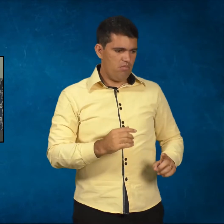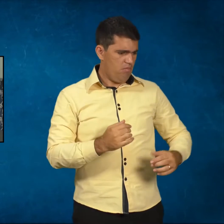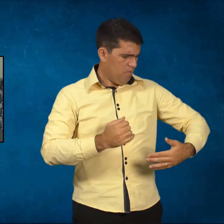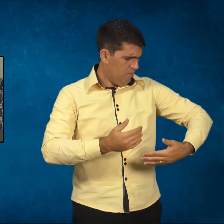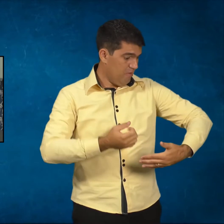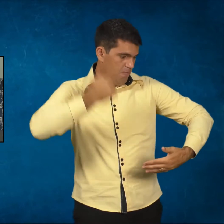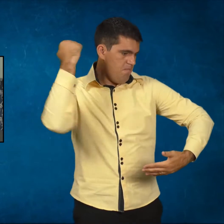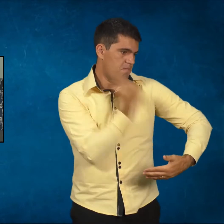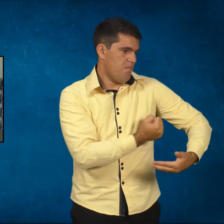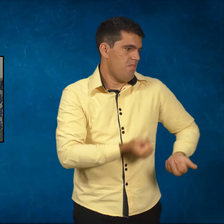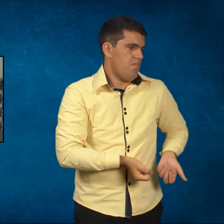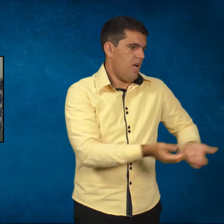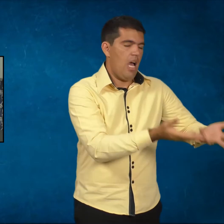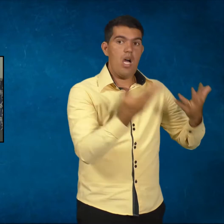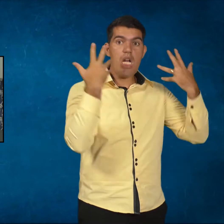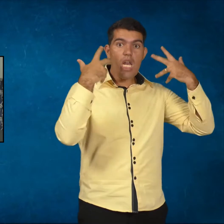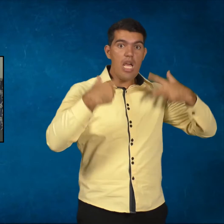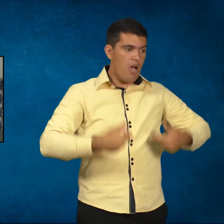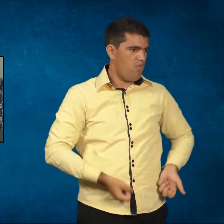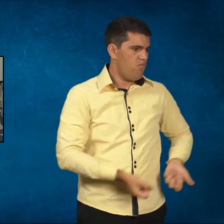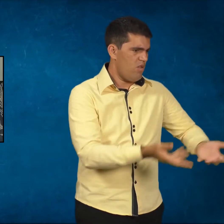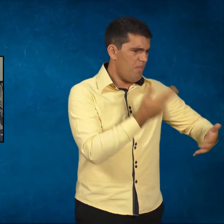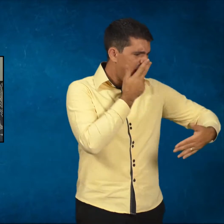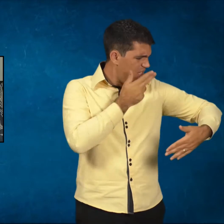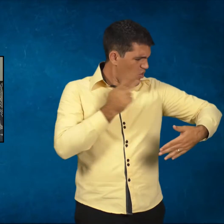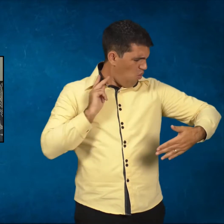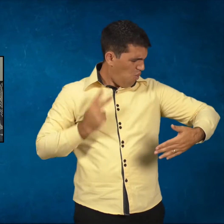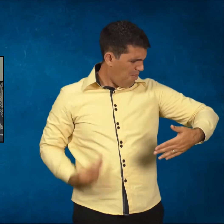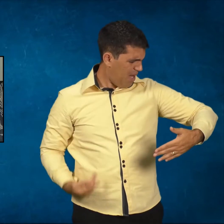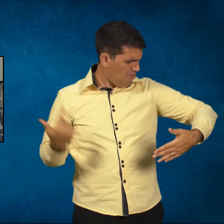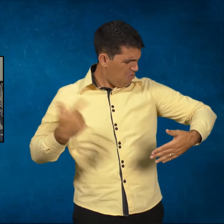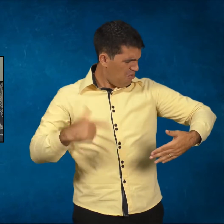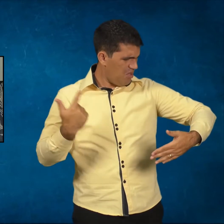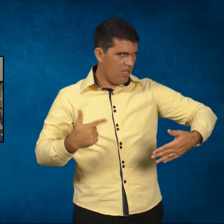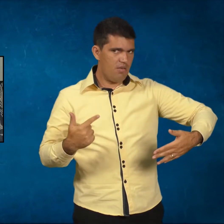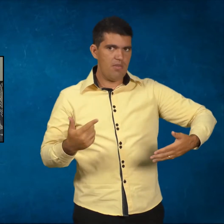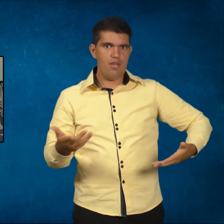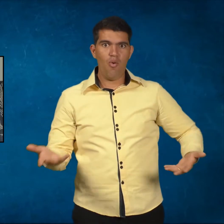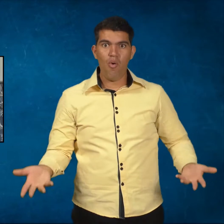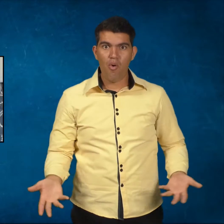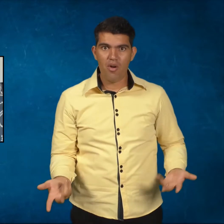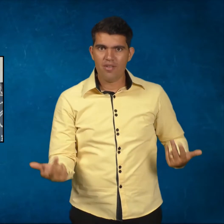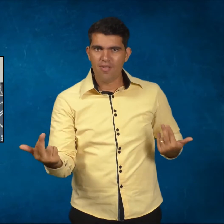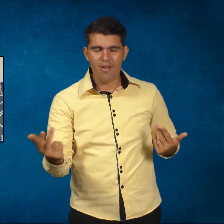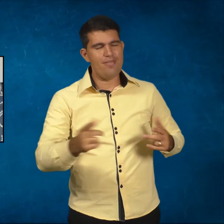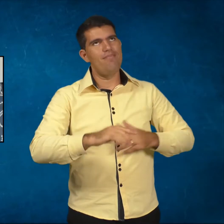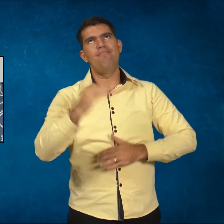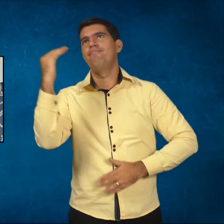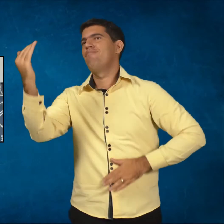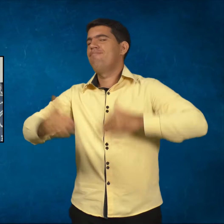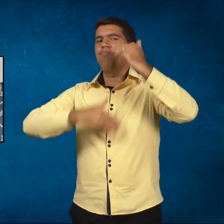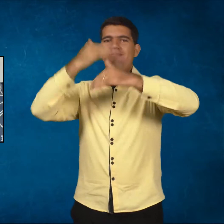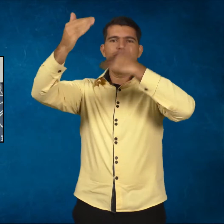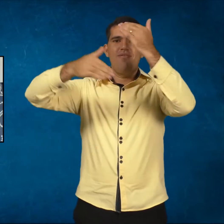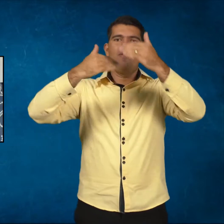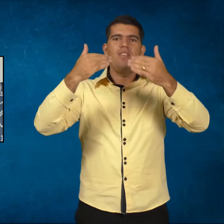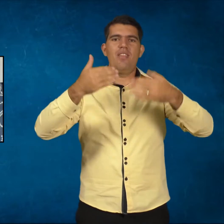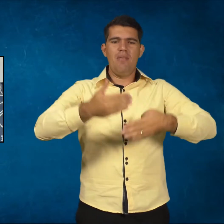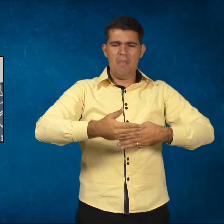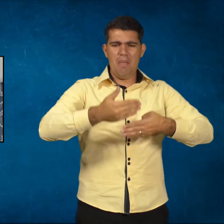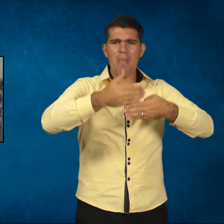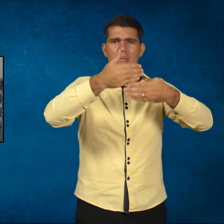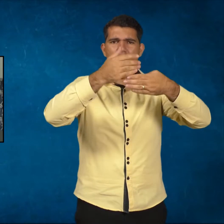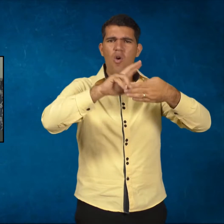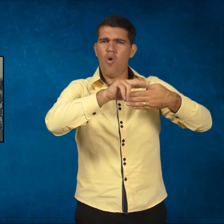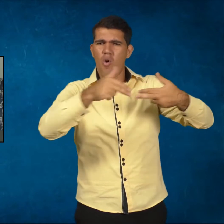era atribuído a ele uma condição de sub-humano, nós avançamos muito. Barreiras arquitetônicas estão sendo